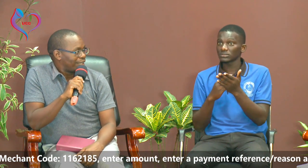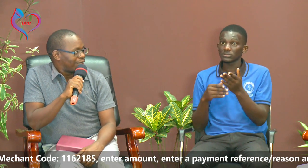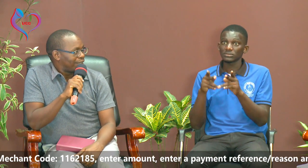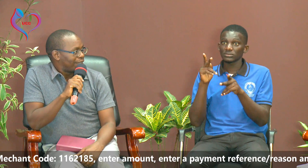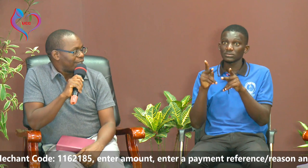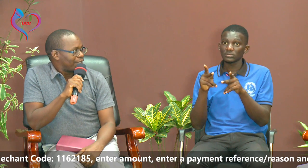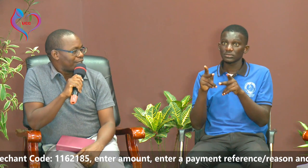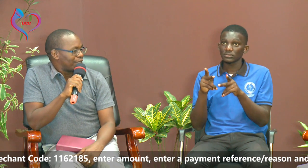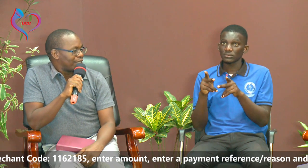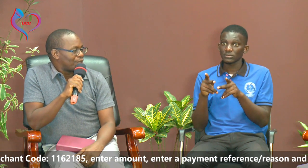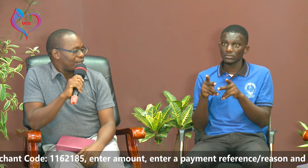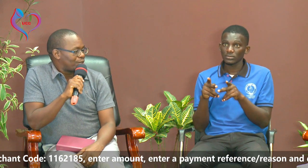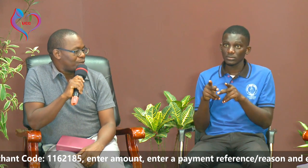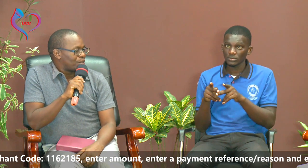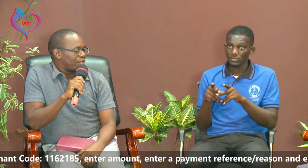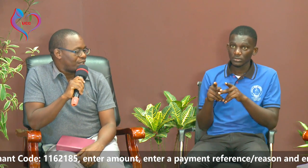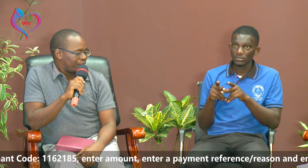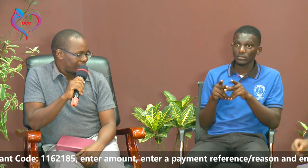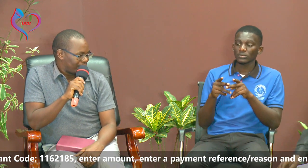nam. Iganjogere